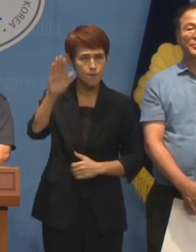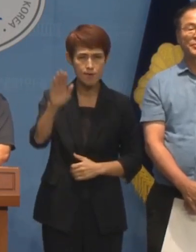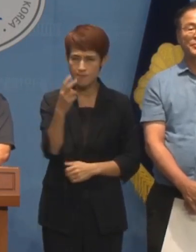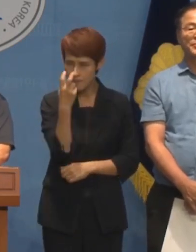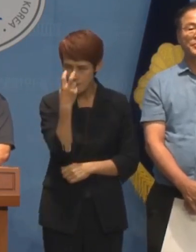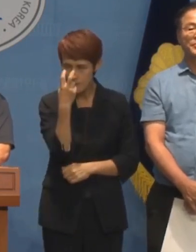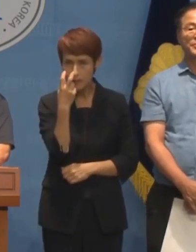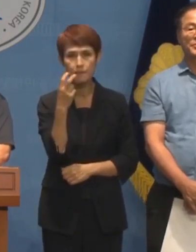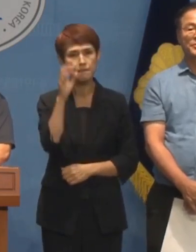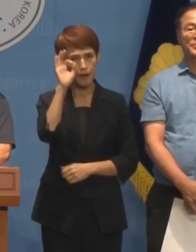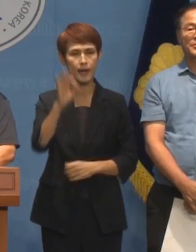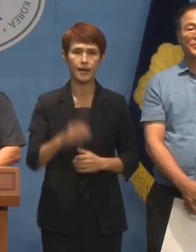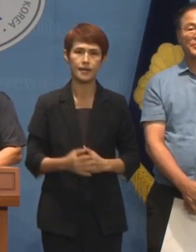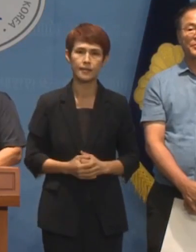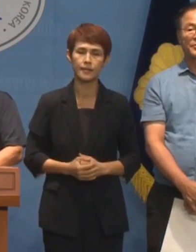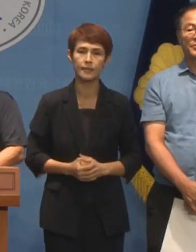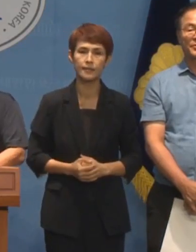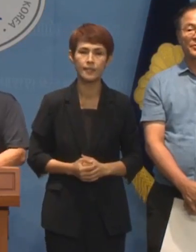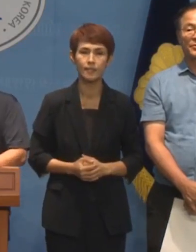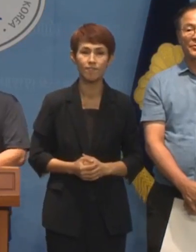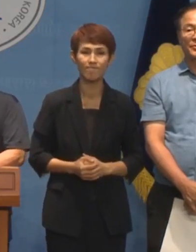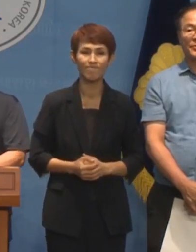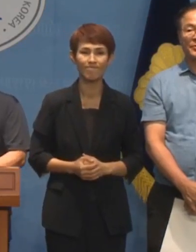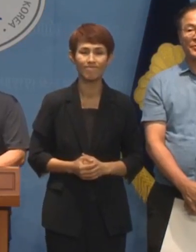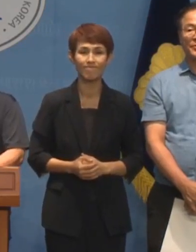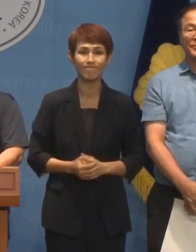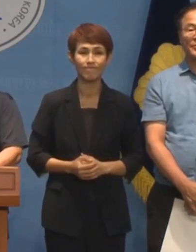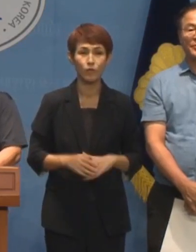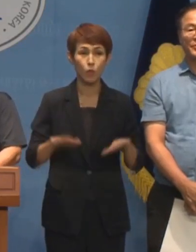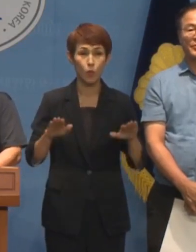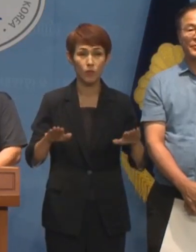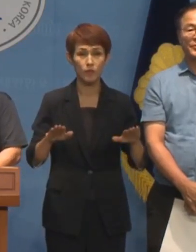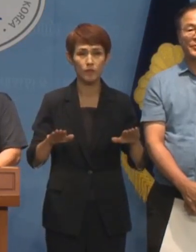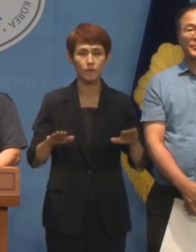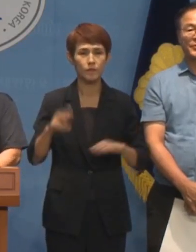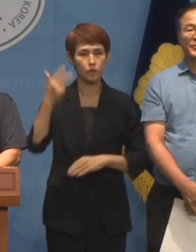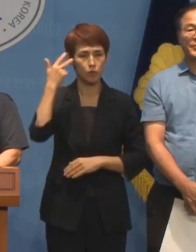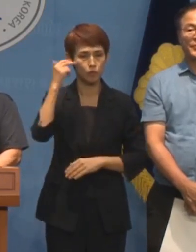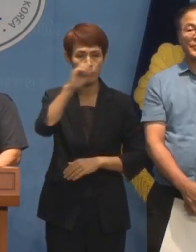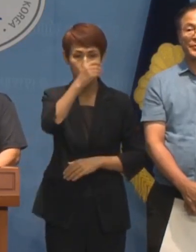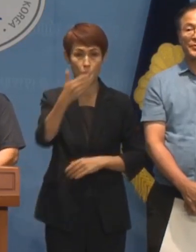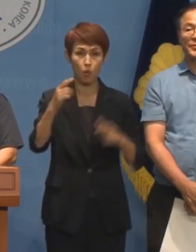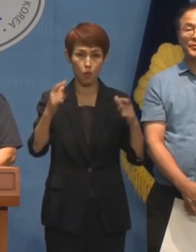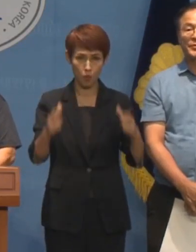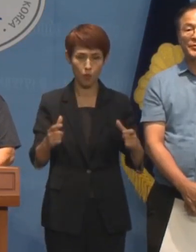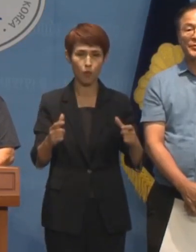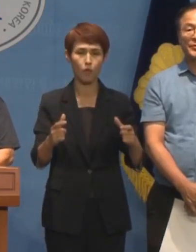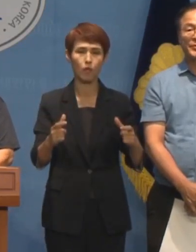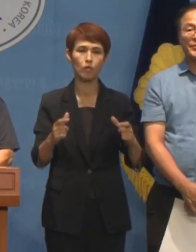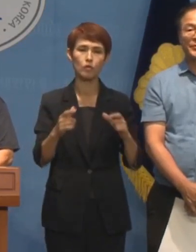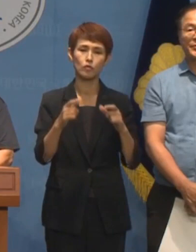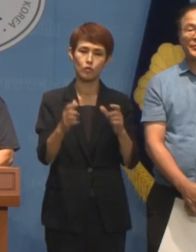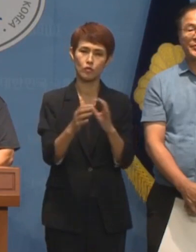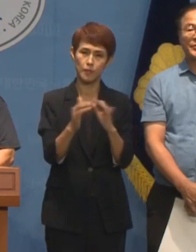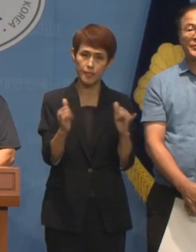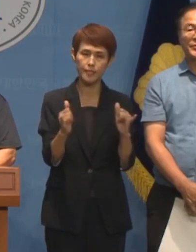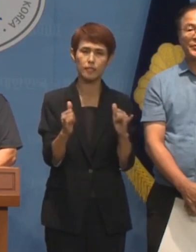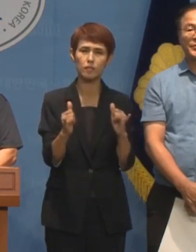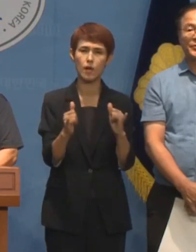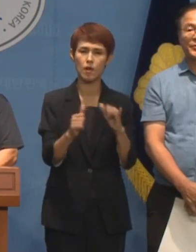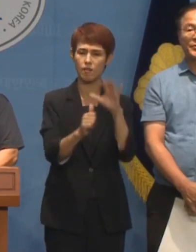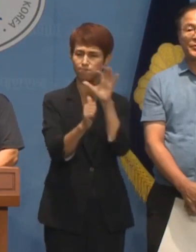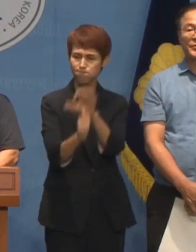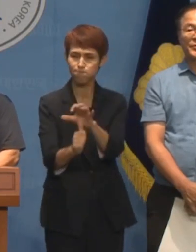눈을 부릅뜨고 지켜보고 감시하도록 했습니다. 오늘 여주 양평 쪽의 야당 인사분들과 주민들에 대한 대대적인